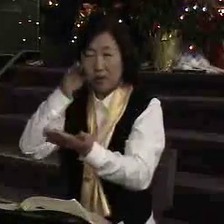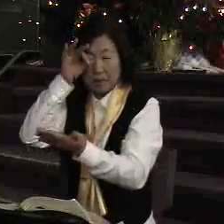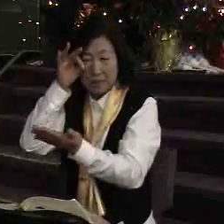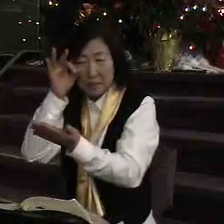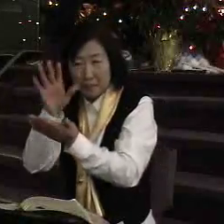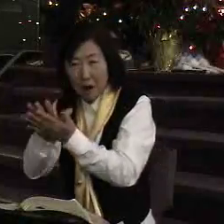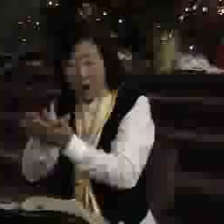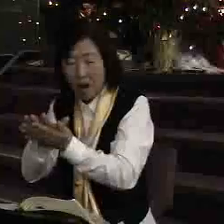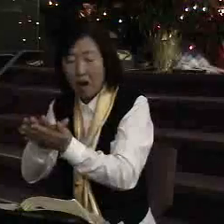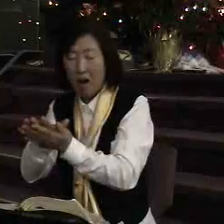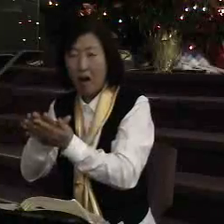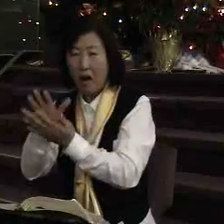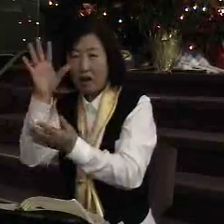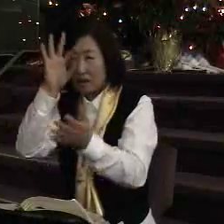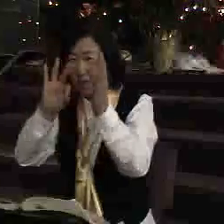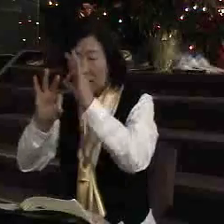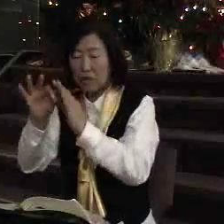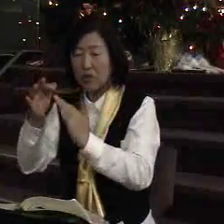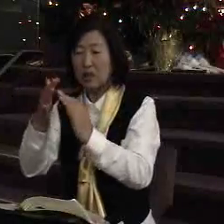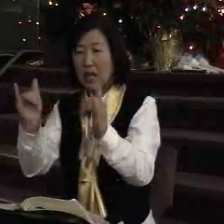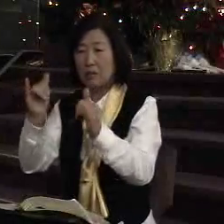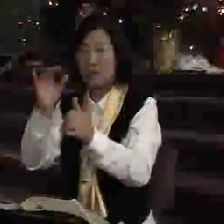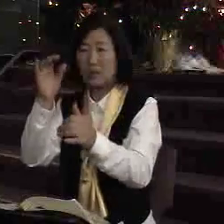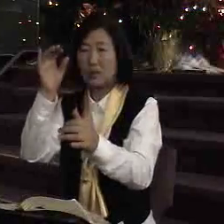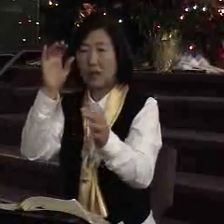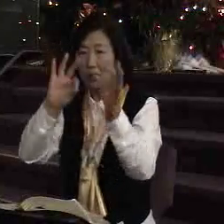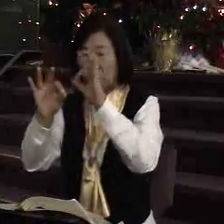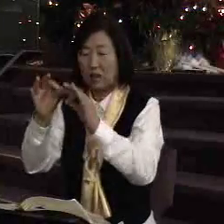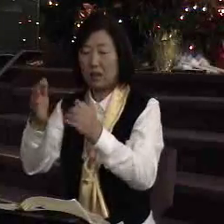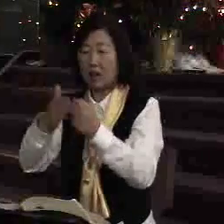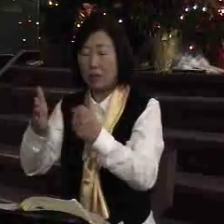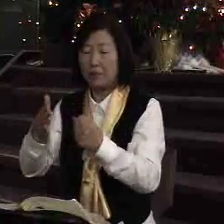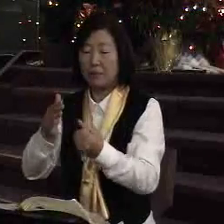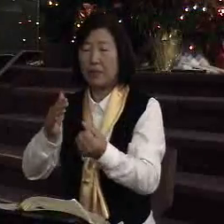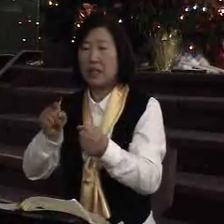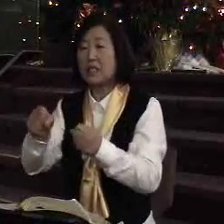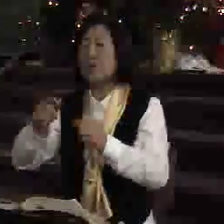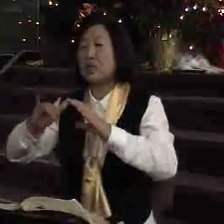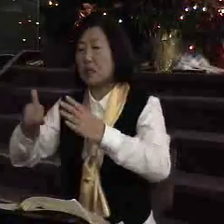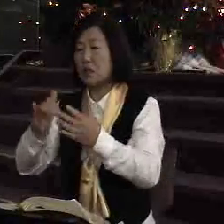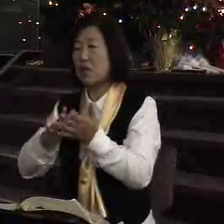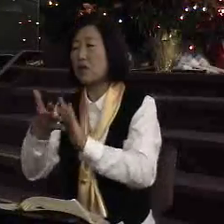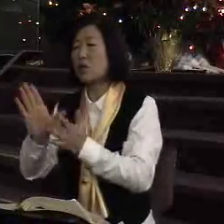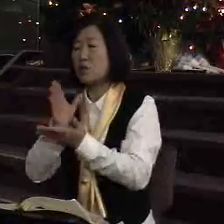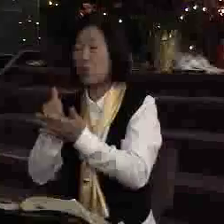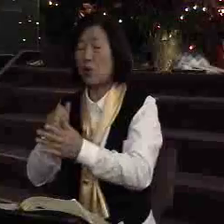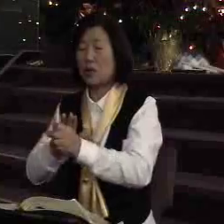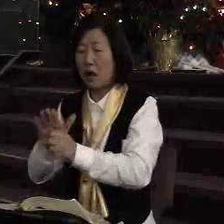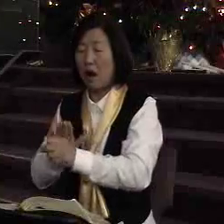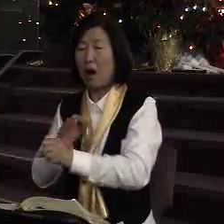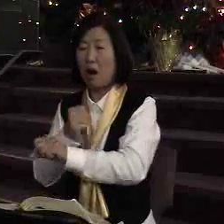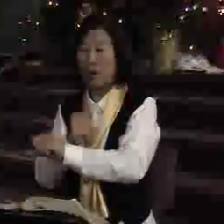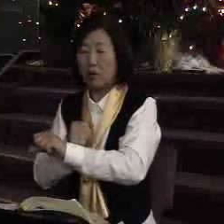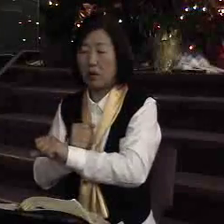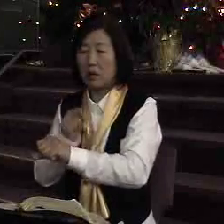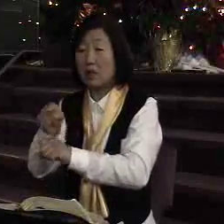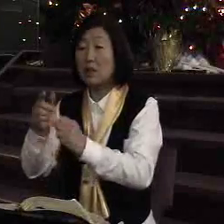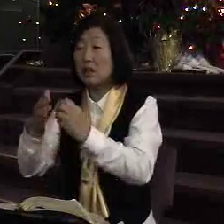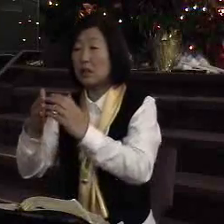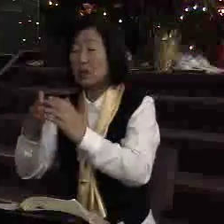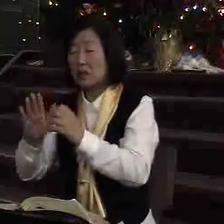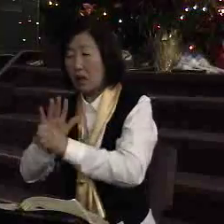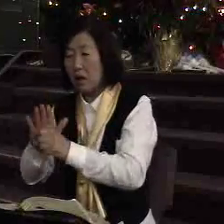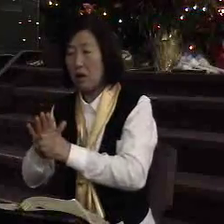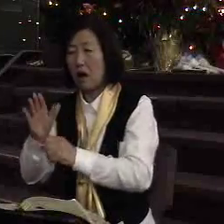찾았어요. 예수 그리스도의 사랑을 찾았어요. 내가 이 세상에서 예수 그리스도를 사랑하는 것과 그 사랑을 내가